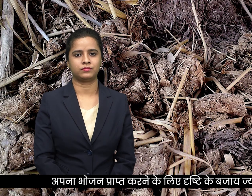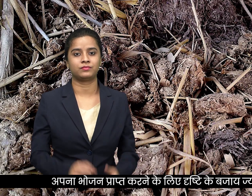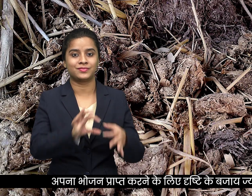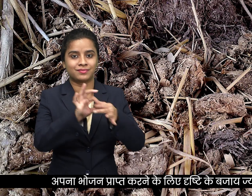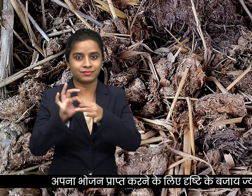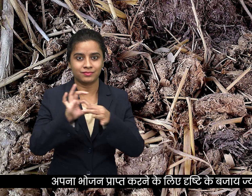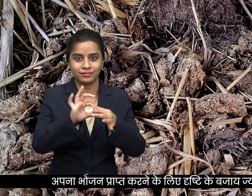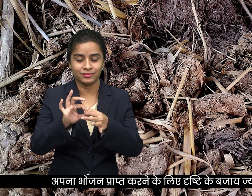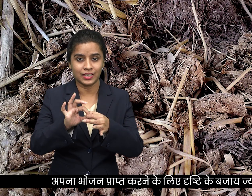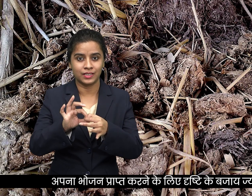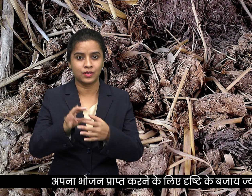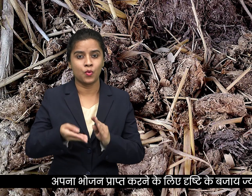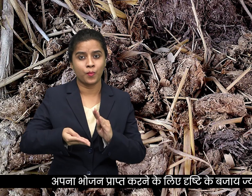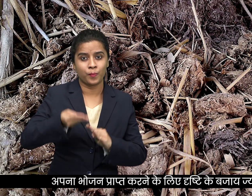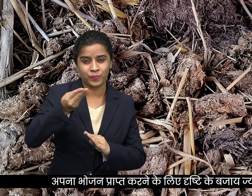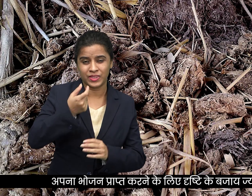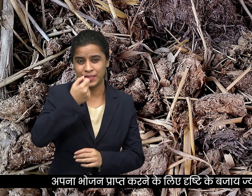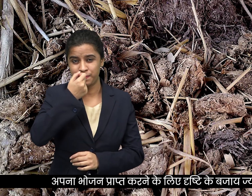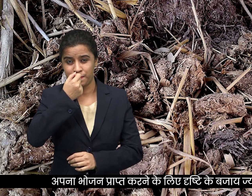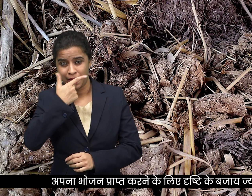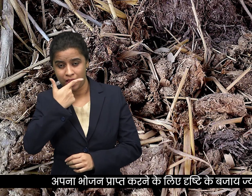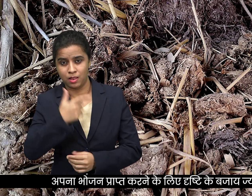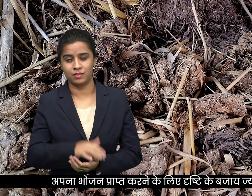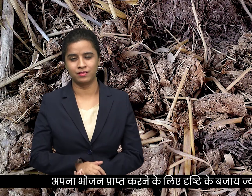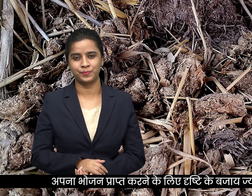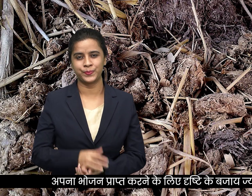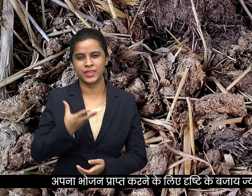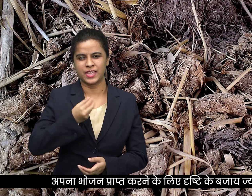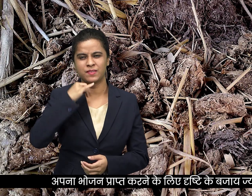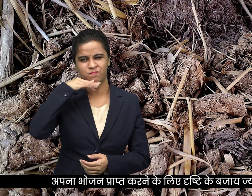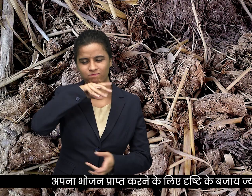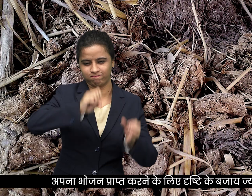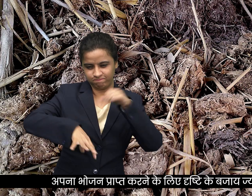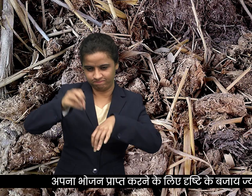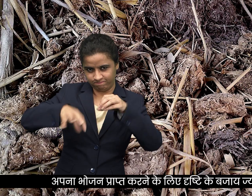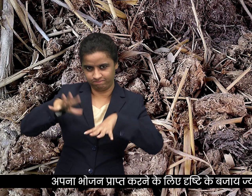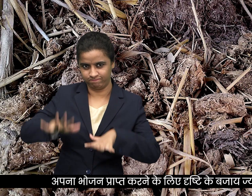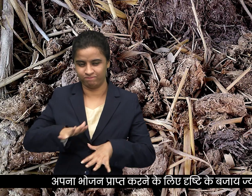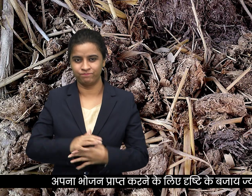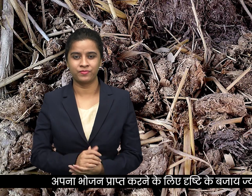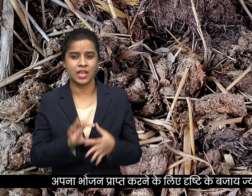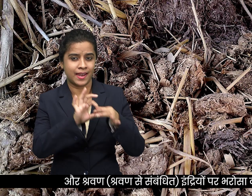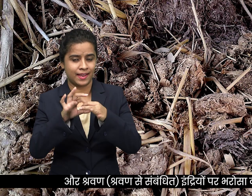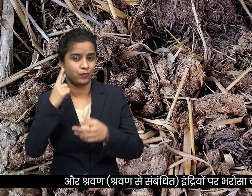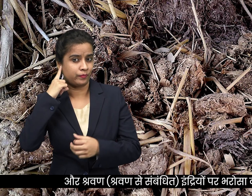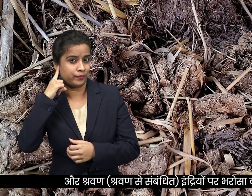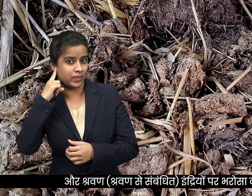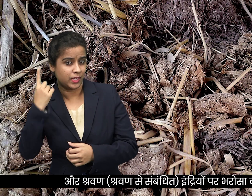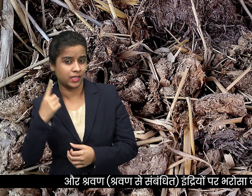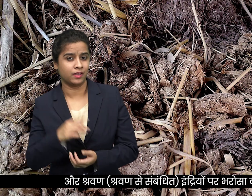अपना भोजन प्राप्त करने के लिए दृष्टि के बजाय ज़्यादातर गंध और श्रवण इंद्रियों